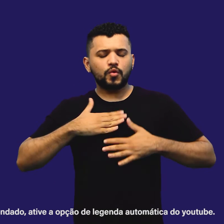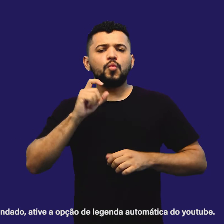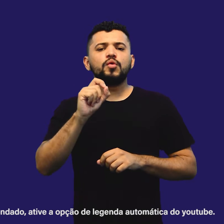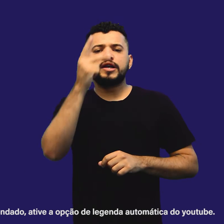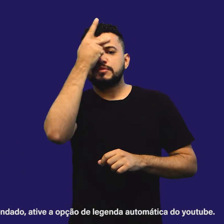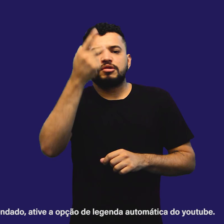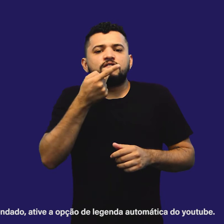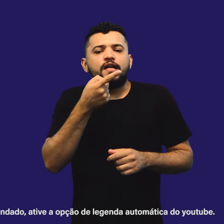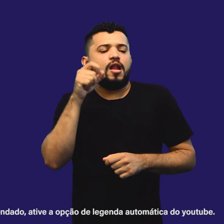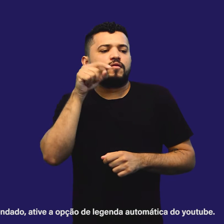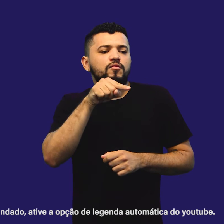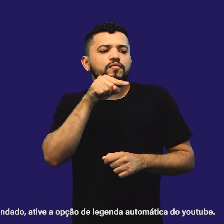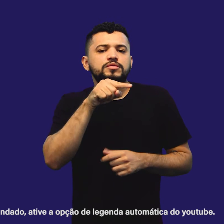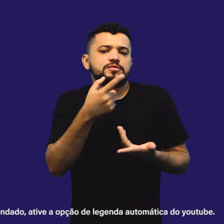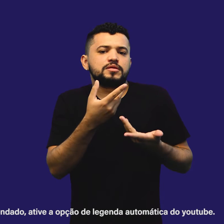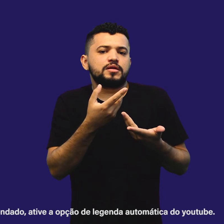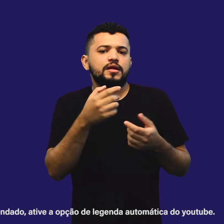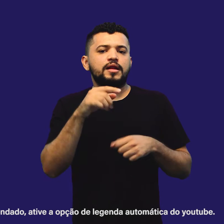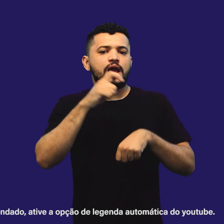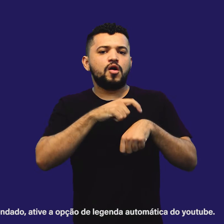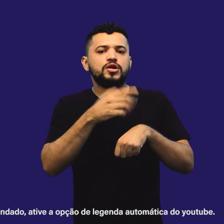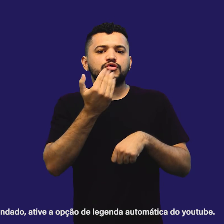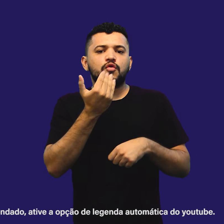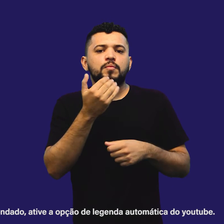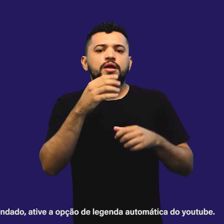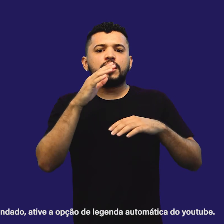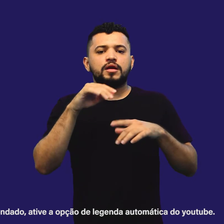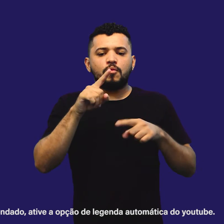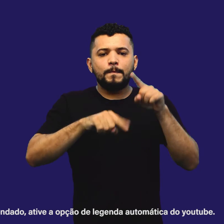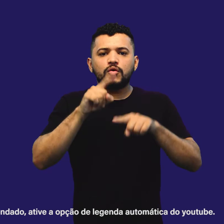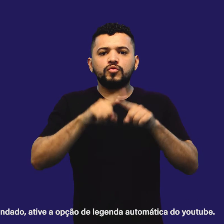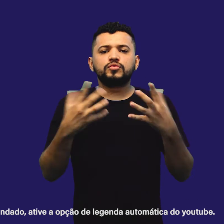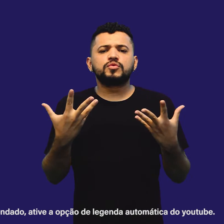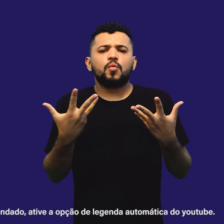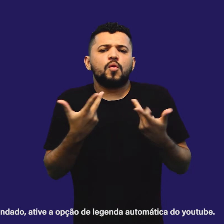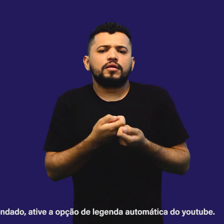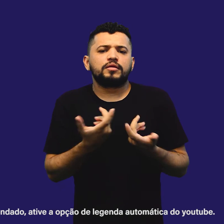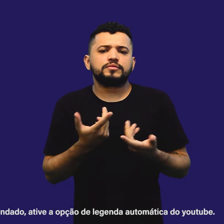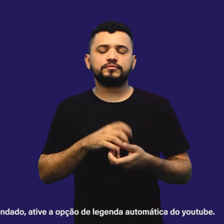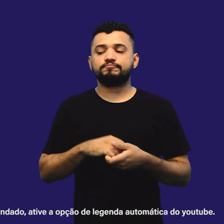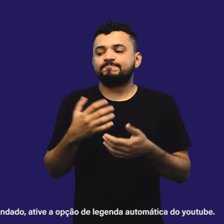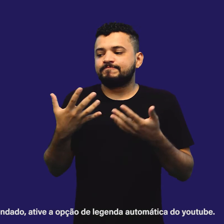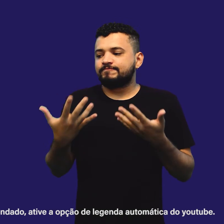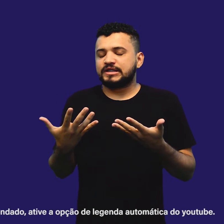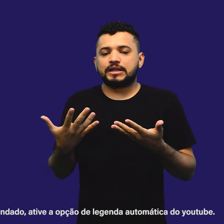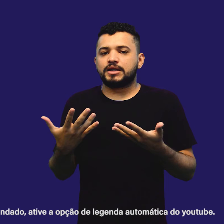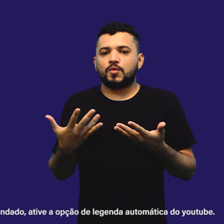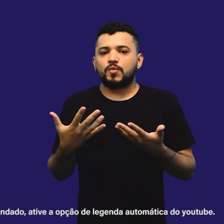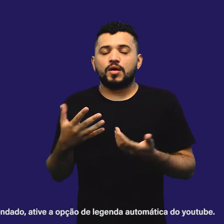lá um produto de qualidade? Olha, é encantador. A gente tem cada frase,